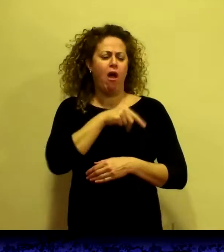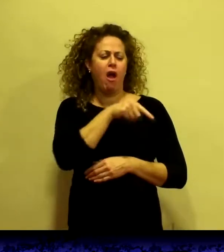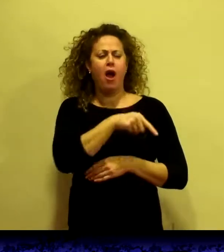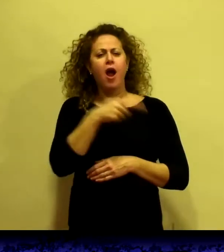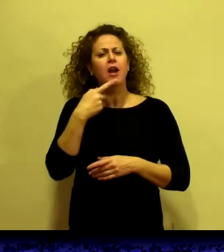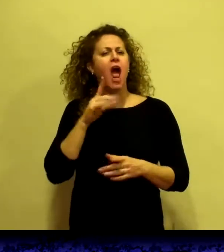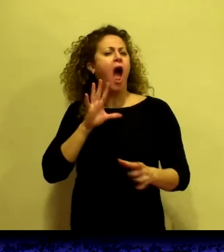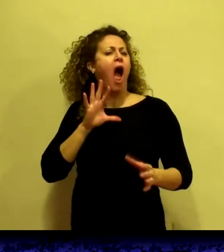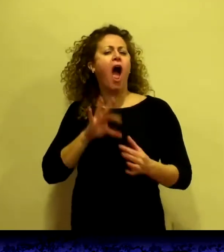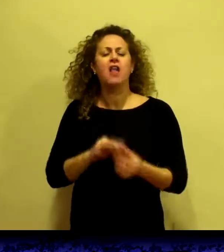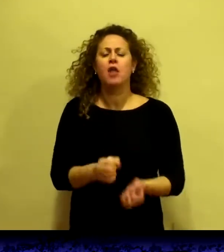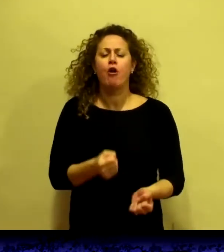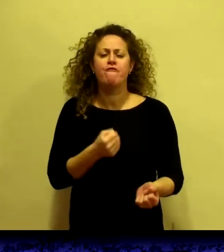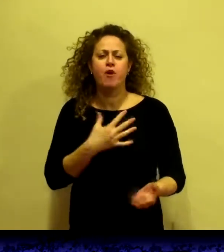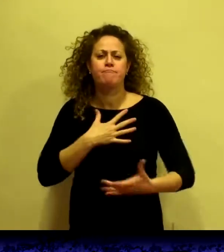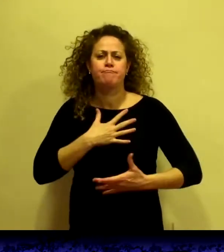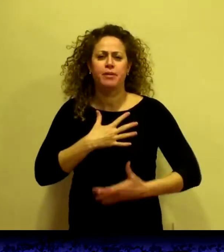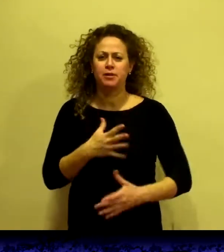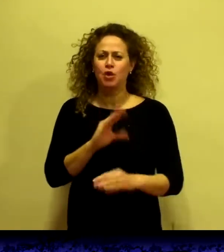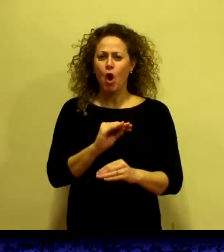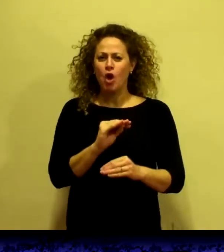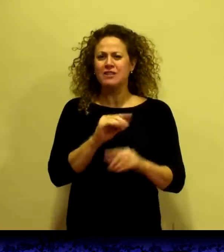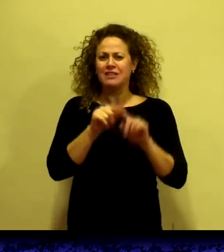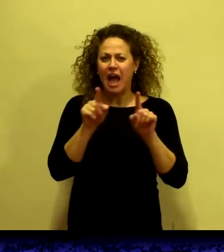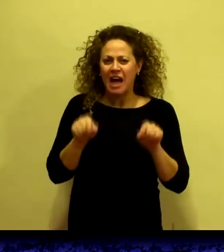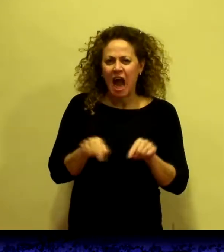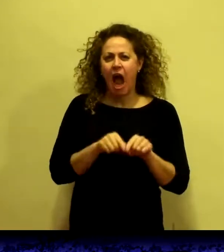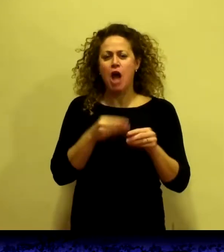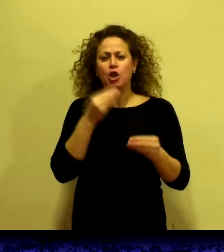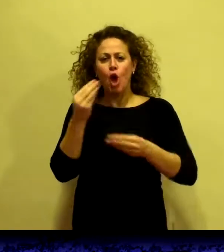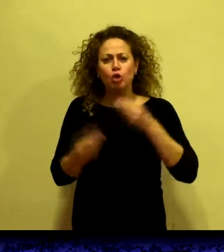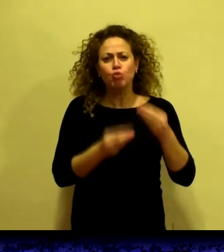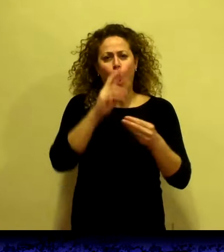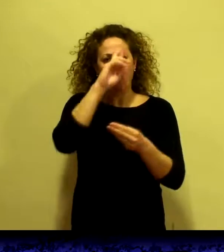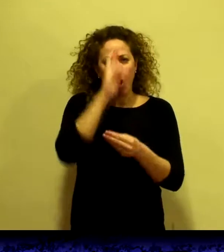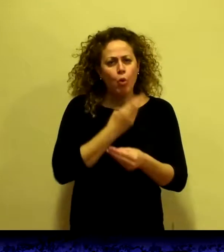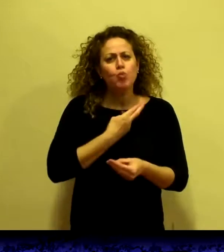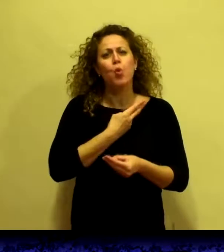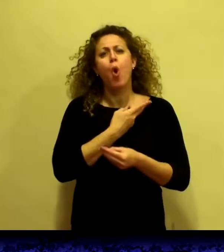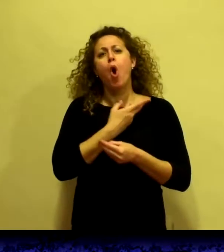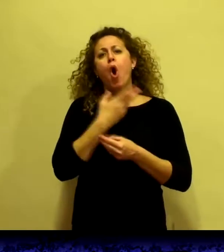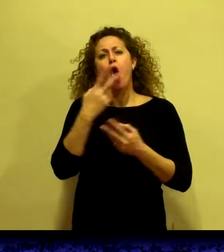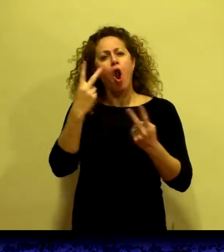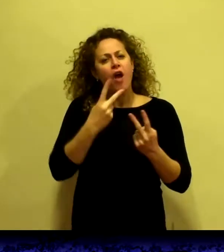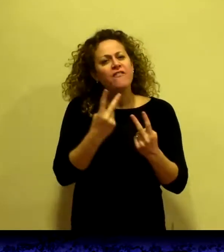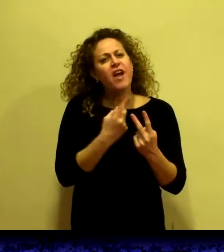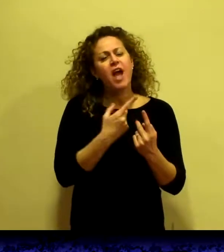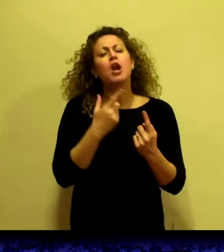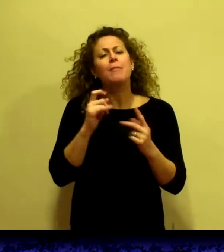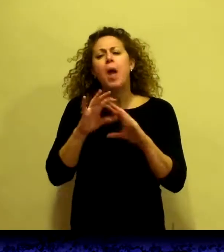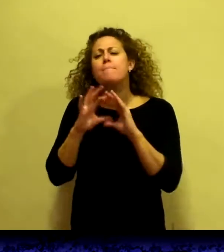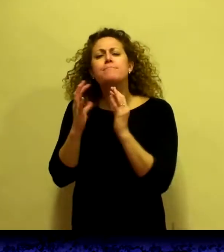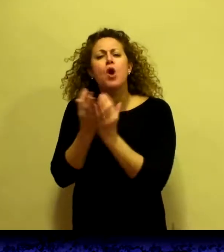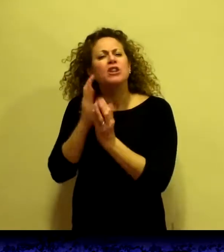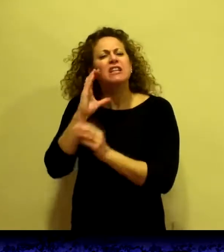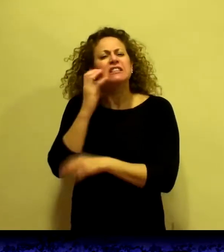Magic, giochi di ruolo... D&D, esatto. Esattamente. E beh, certo. Che mondo è quello? Perché non l'ho mai capito